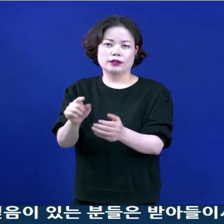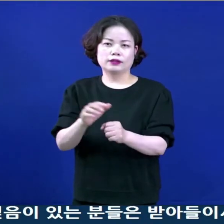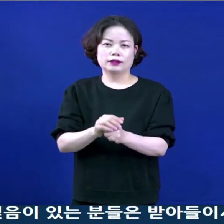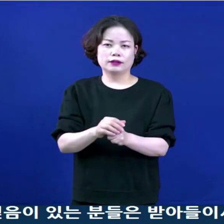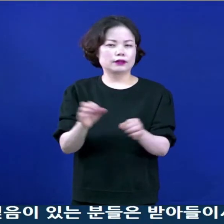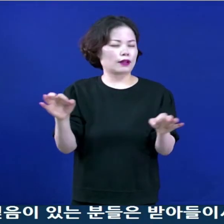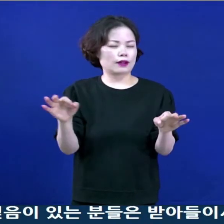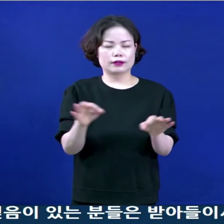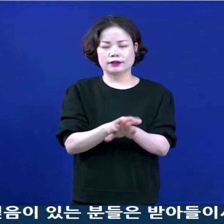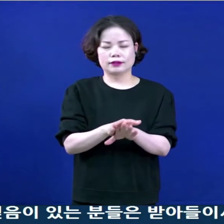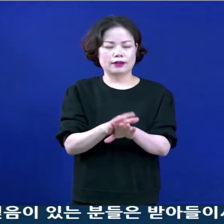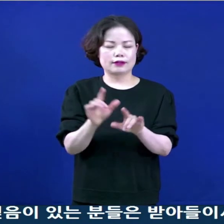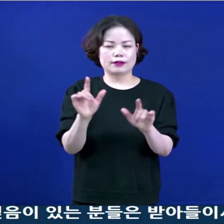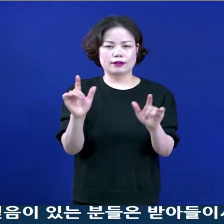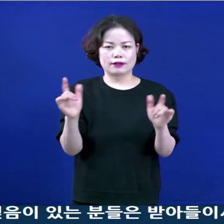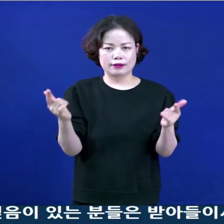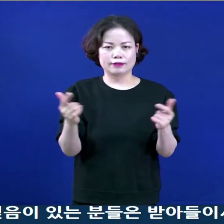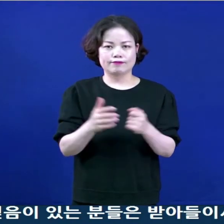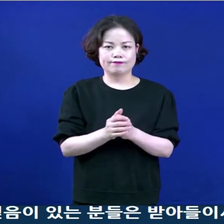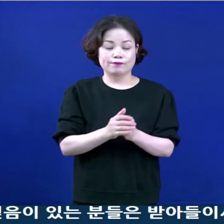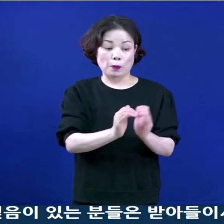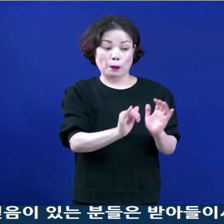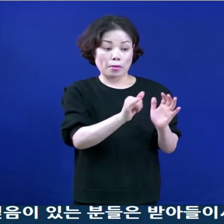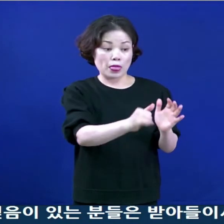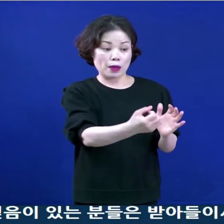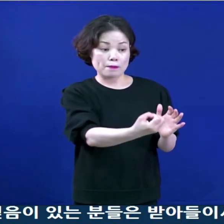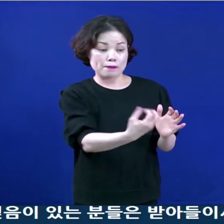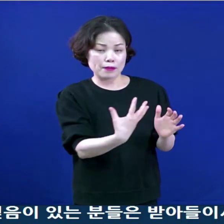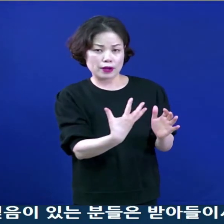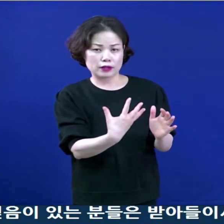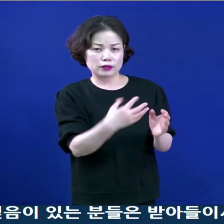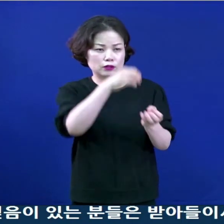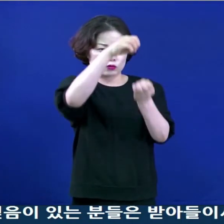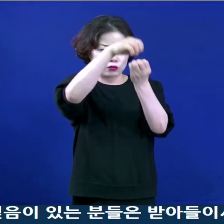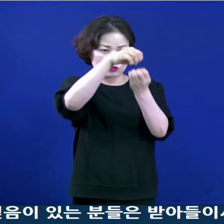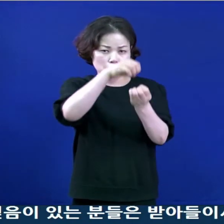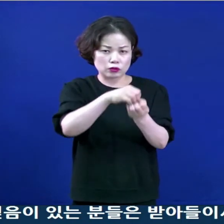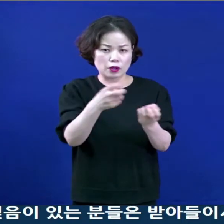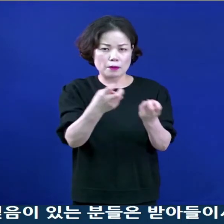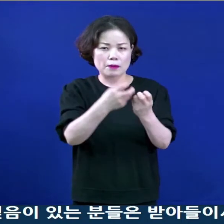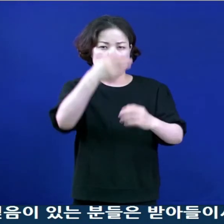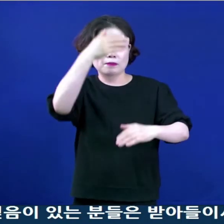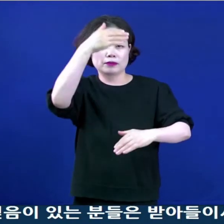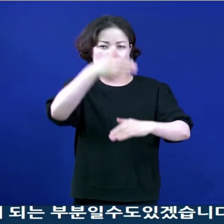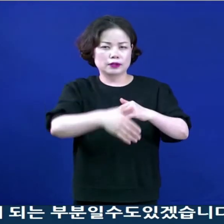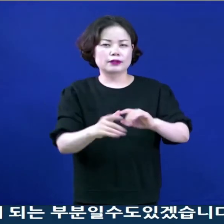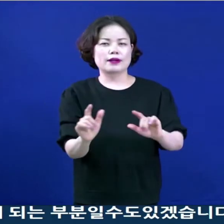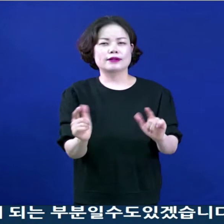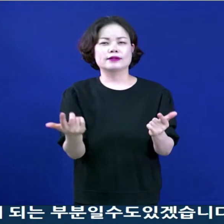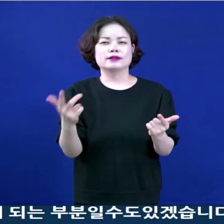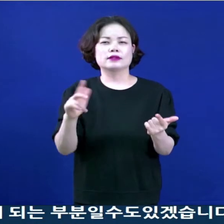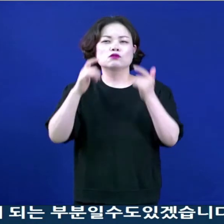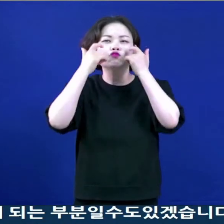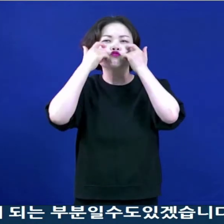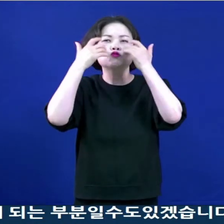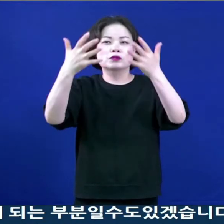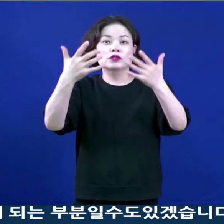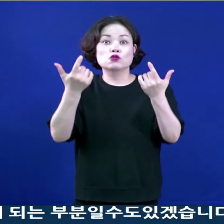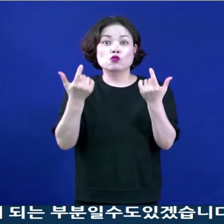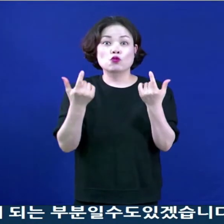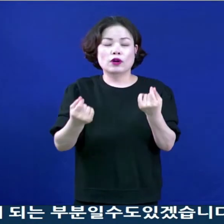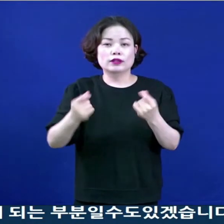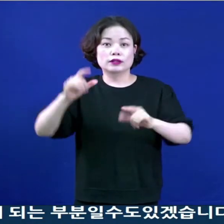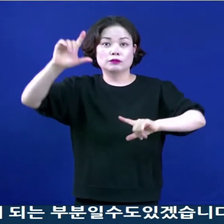지워지지 않아요. 그리고 세상이 말하는 유전의 법칙으로 전달되는 건 아니지만 분명히 그와